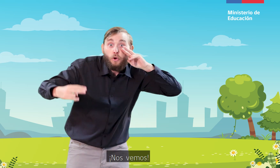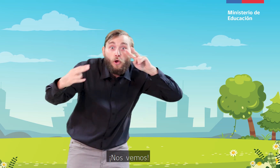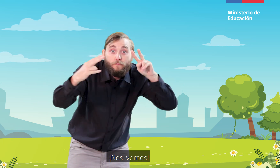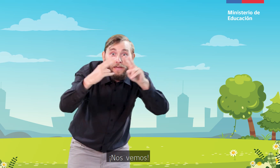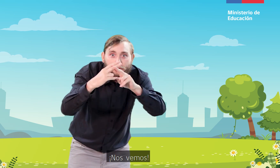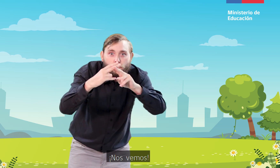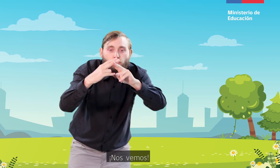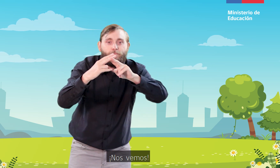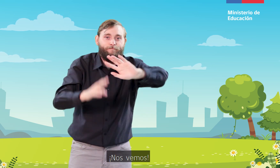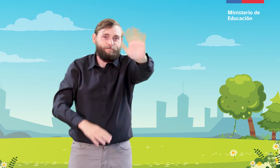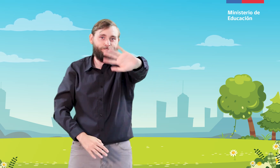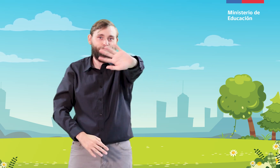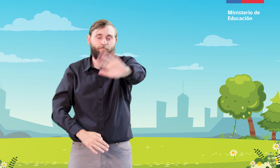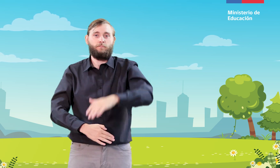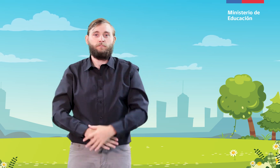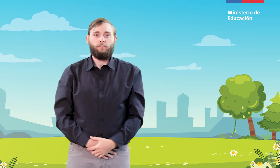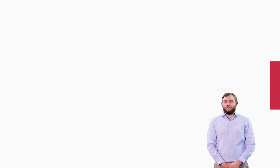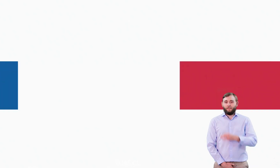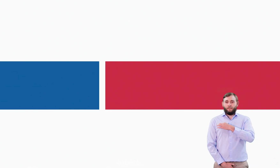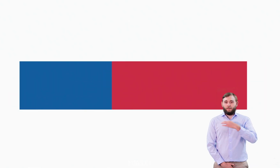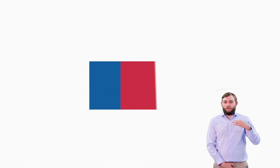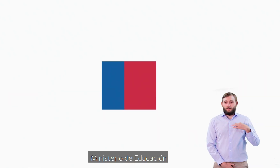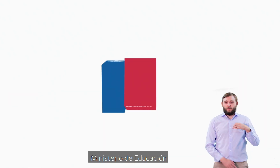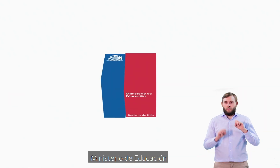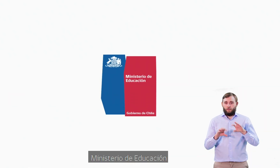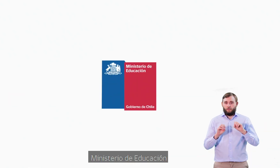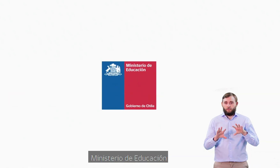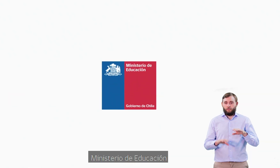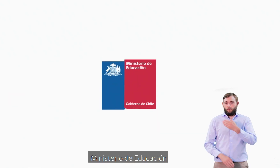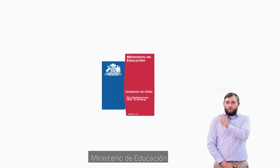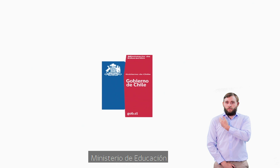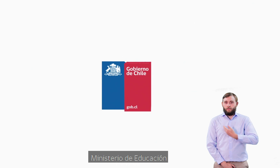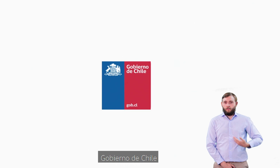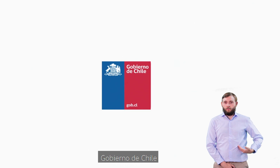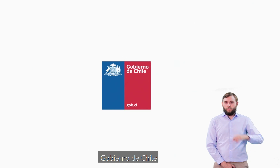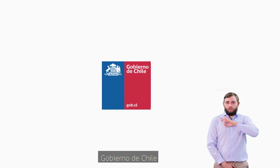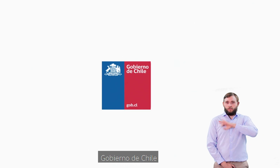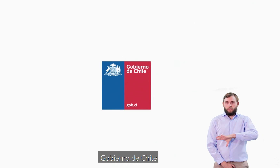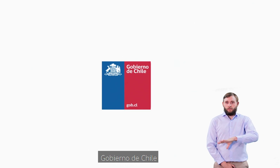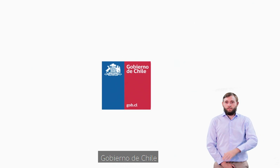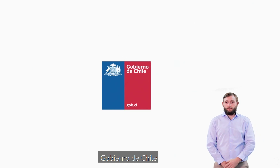¡Nos vemos! Ministerio de Educación, Gobierno de Chile.